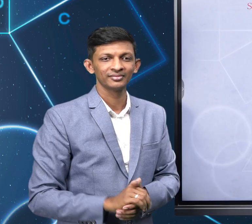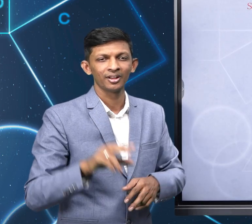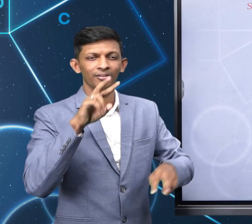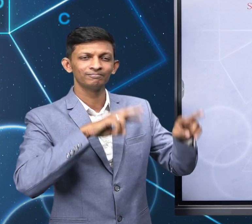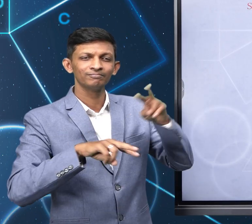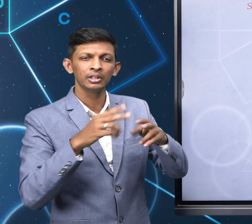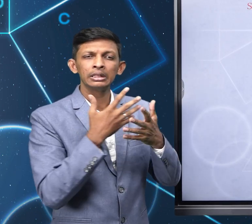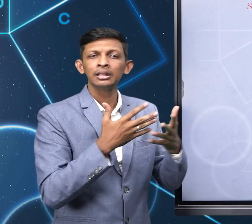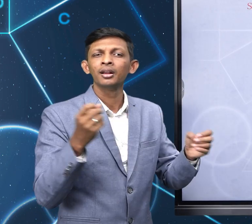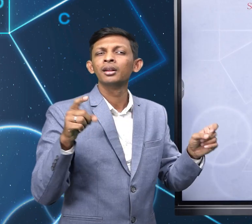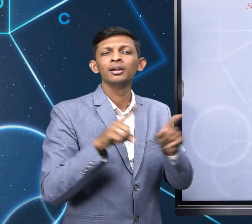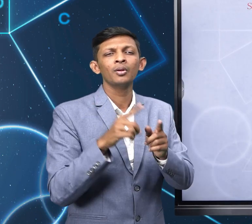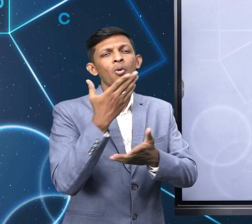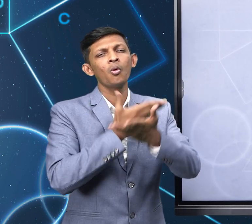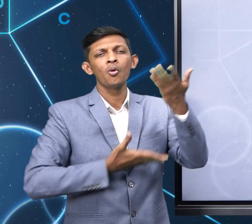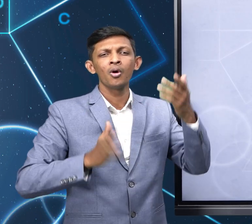घन वस्तूंची कल्पना करणे.